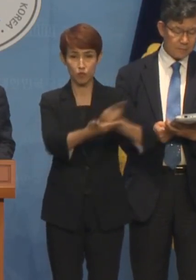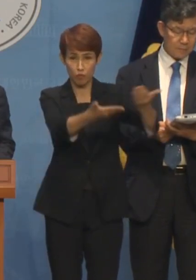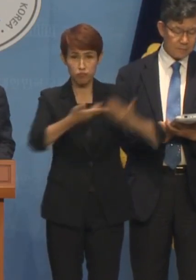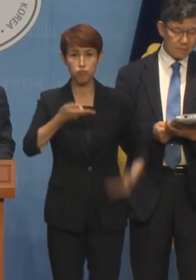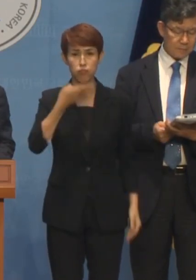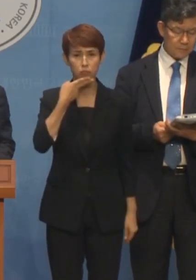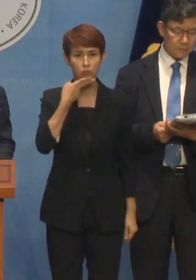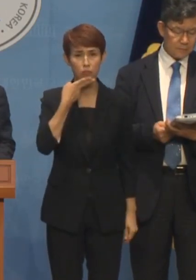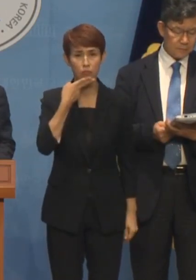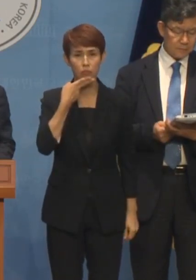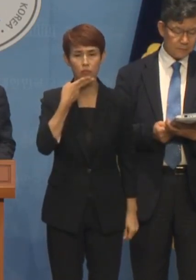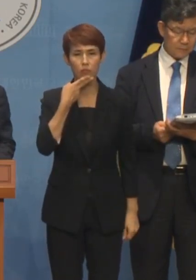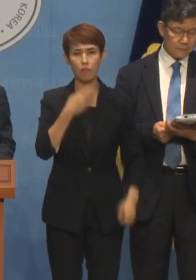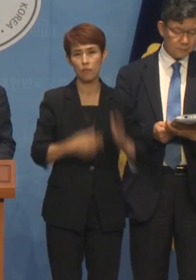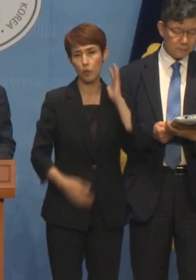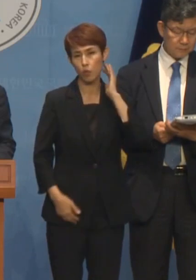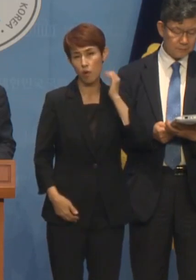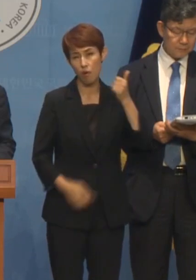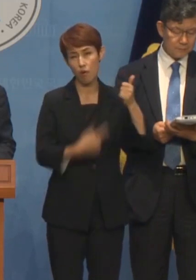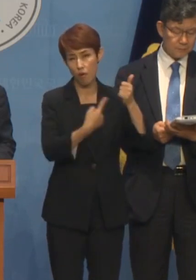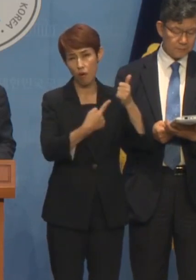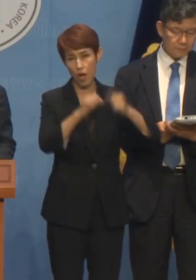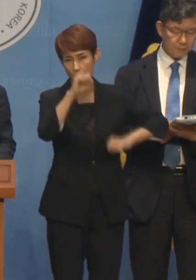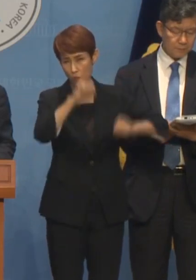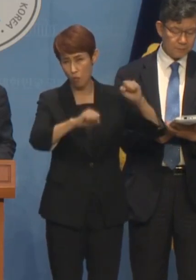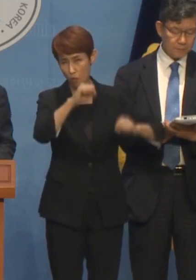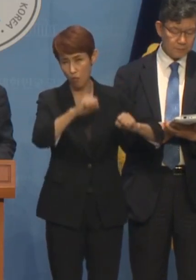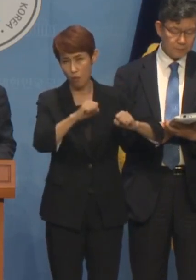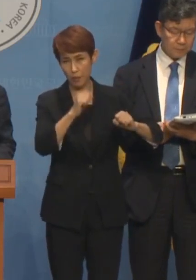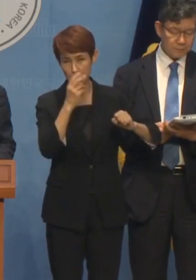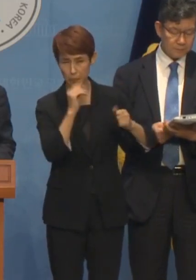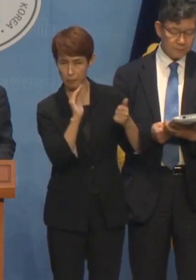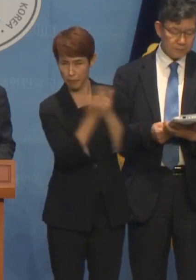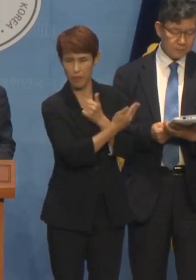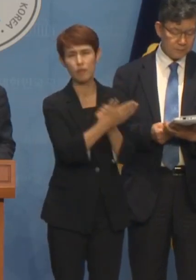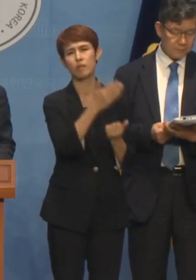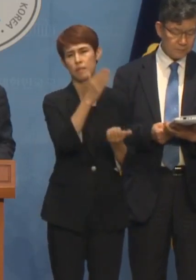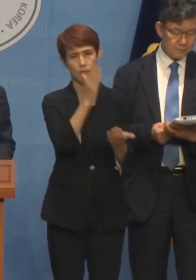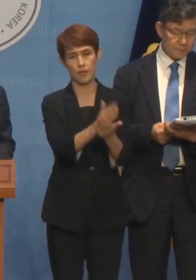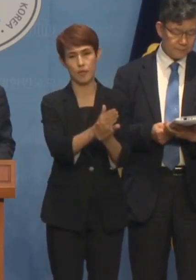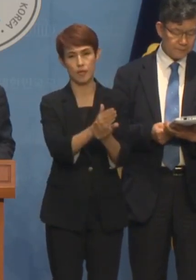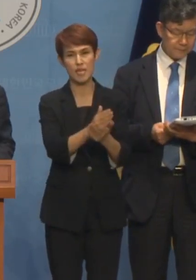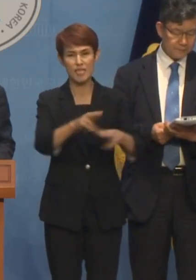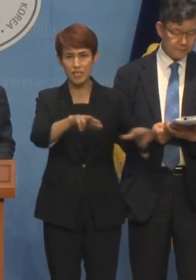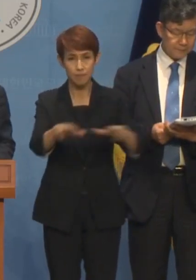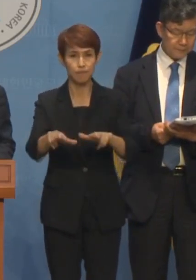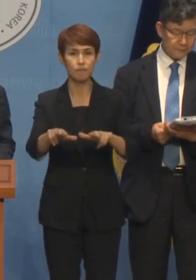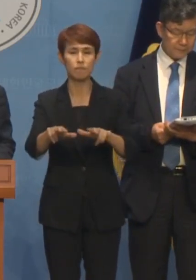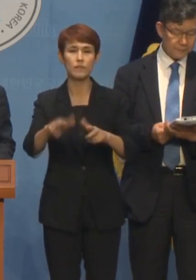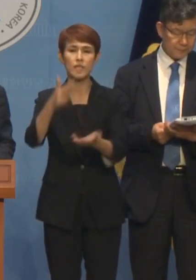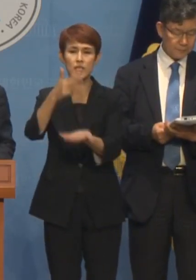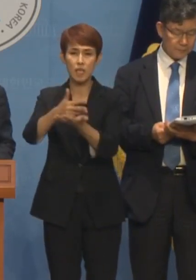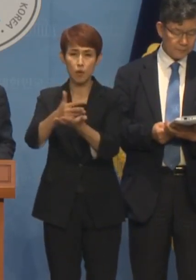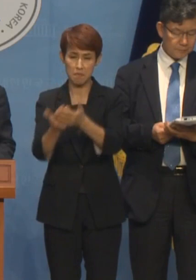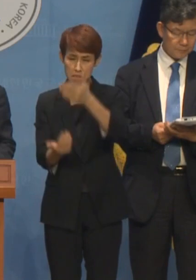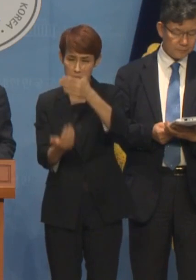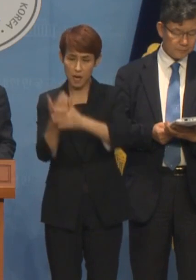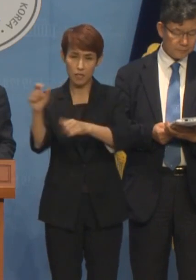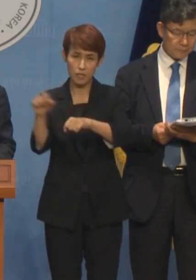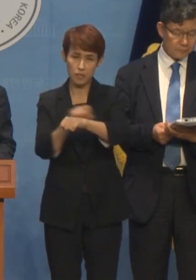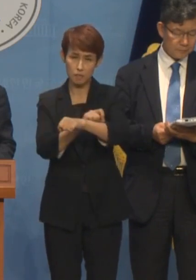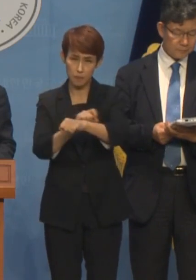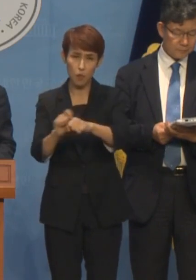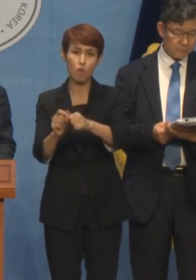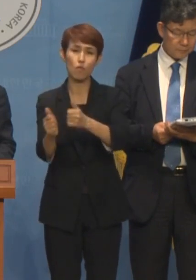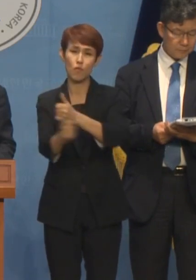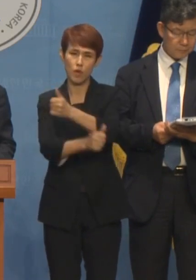있습니다. 대통령의 어처구니 없는 행각을 은폐할 것이 아니라면 당장 이태원 참사